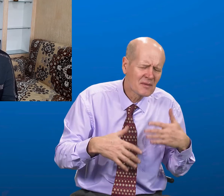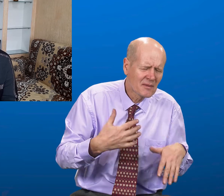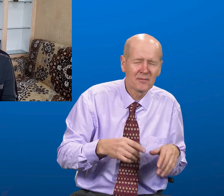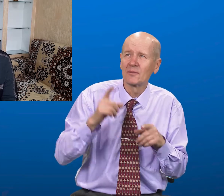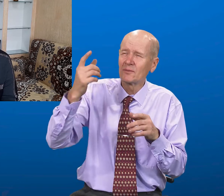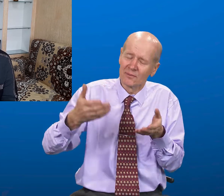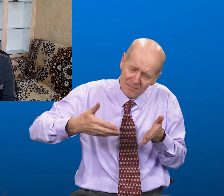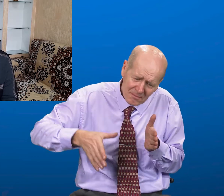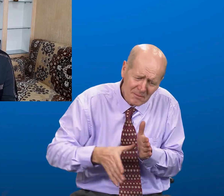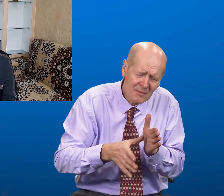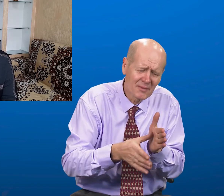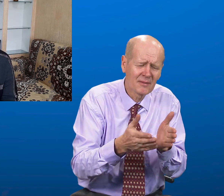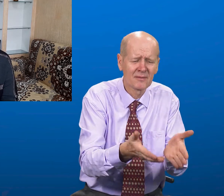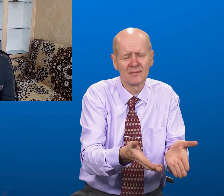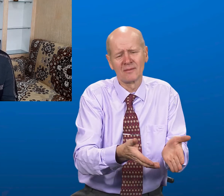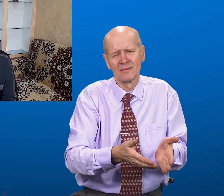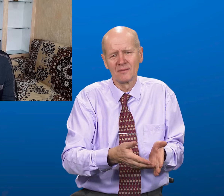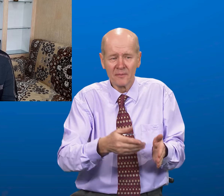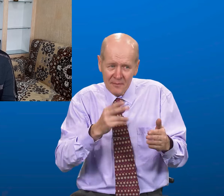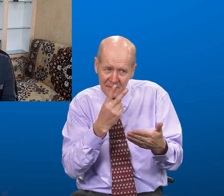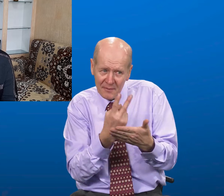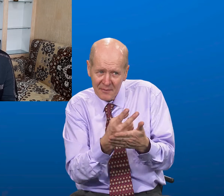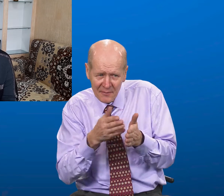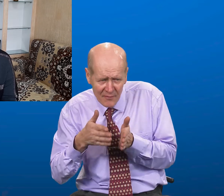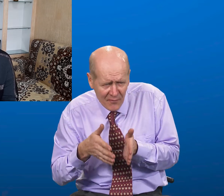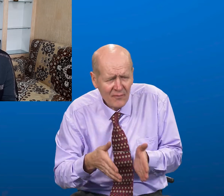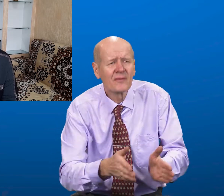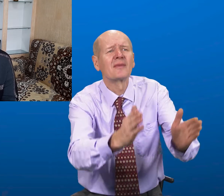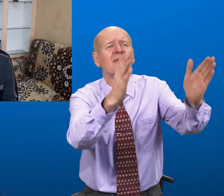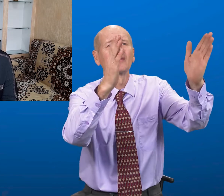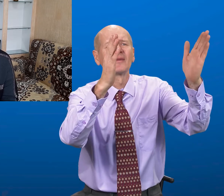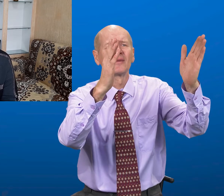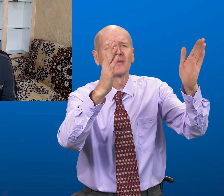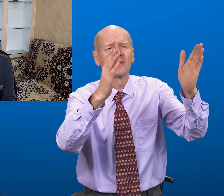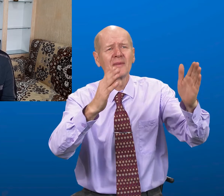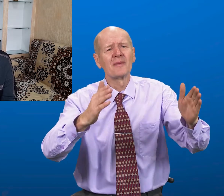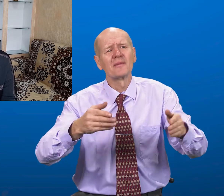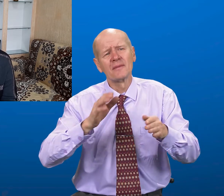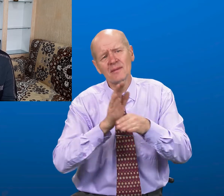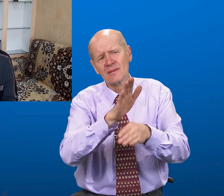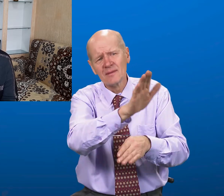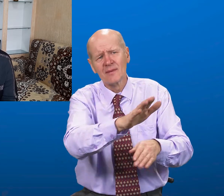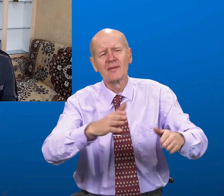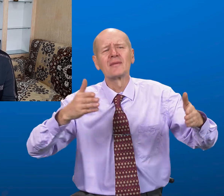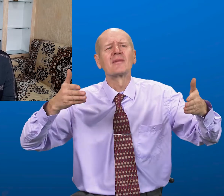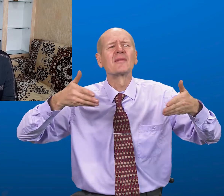помочь. Он всегда протягивает свои руки помощи. Он показывает выход. Он посылает